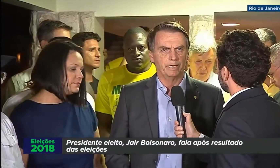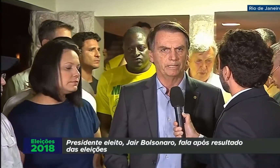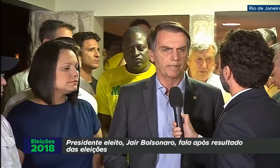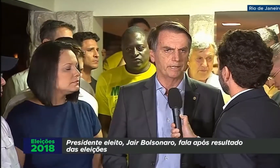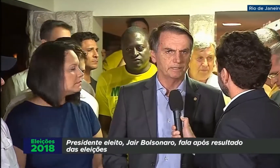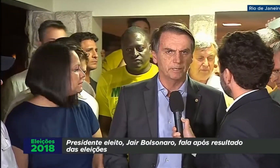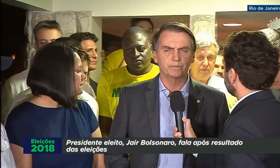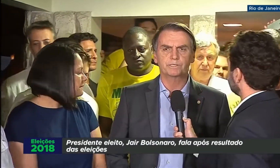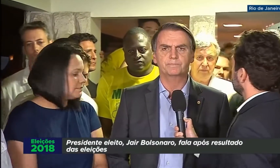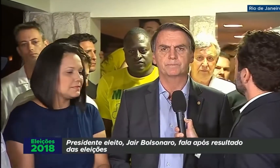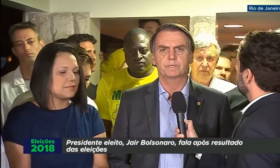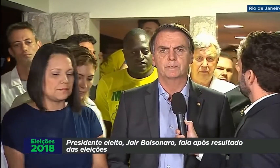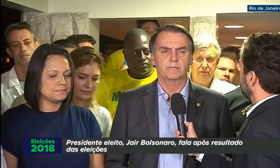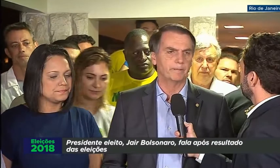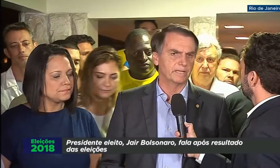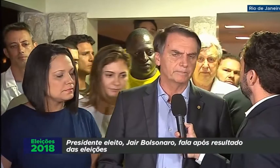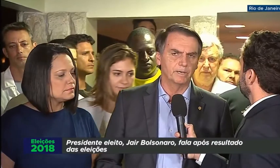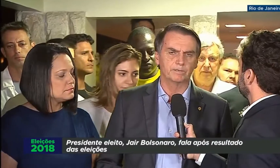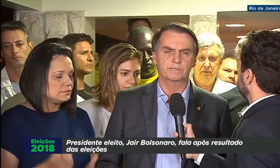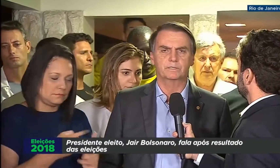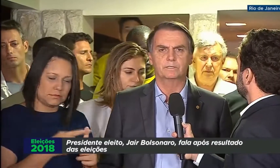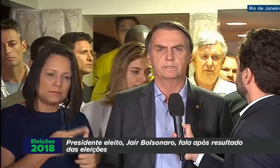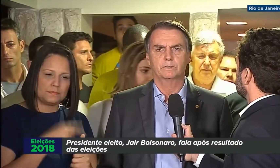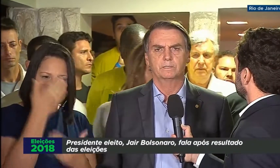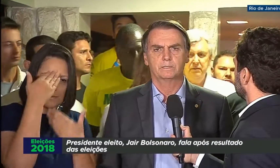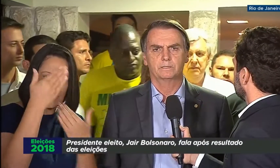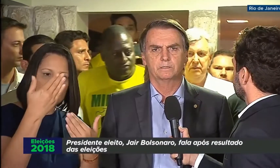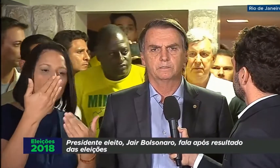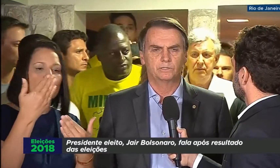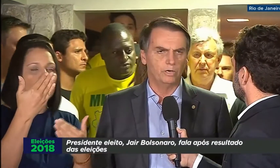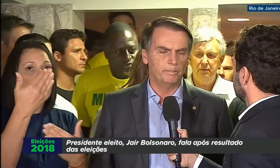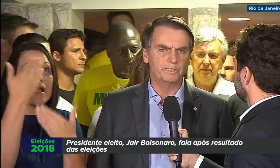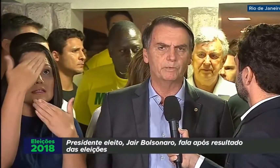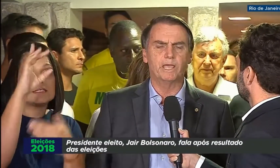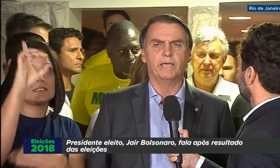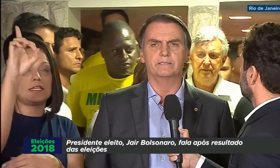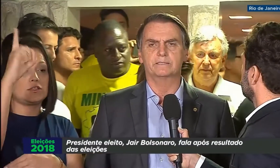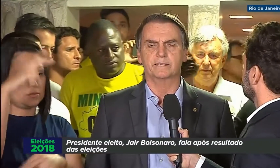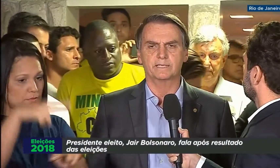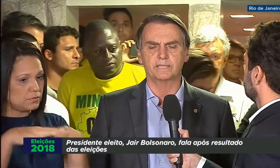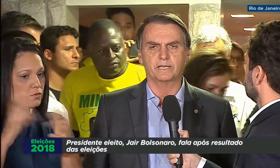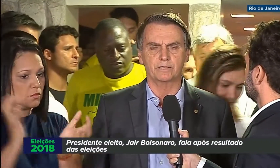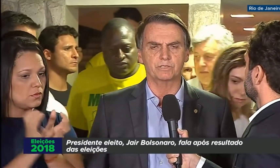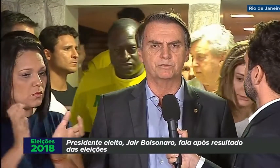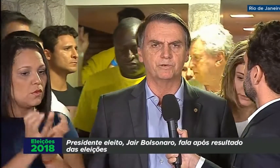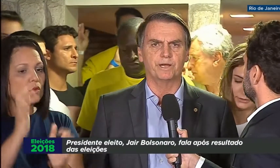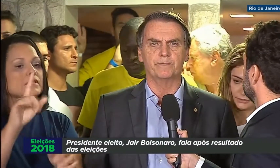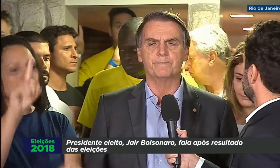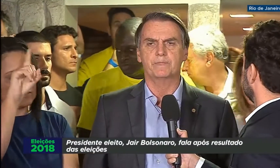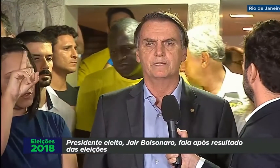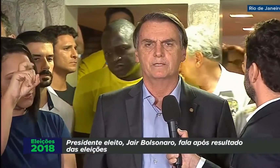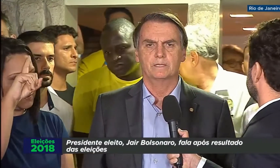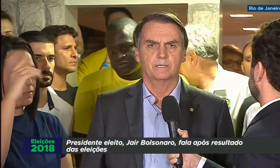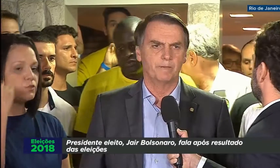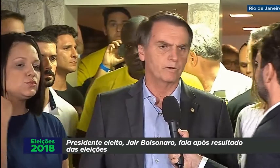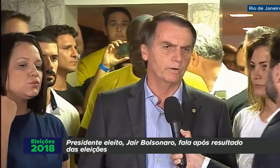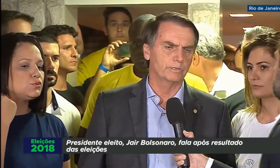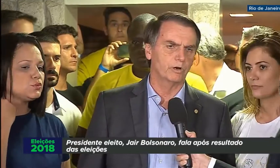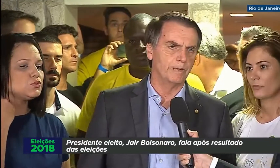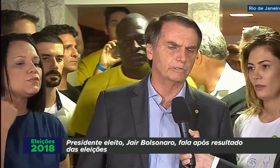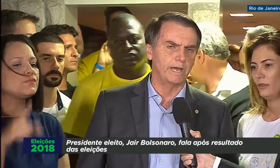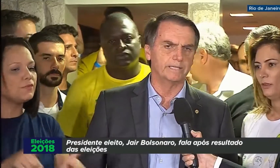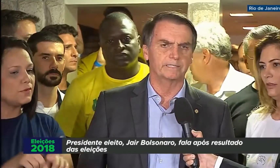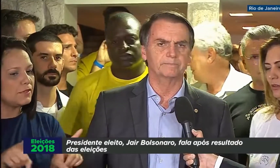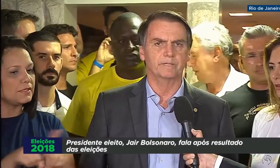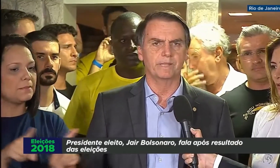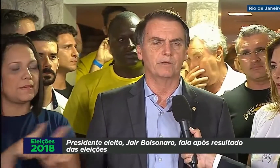Primeiro, queria agradecer a Deus que pelas mãos de homens e mulheres da Santa Casa de Juiz de Fora, bem como